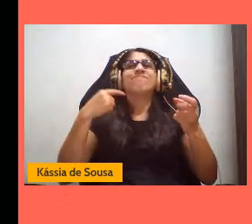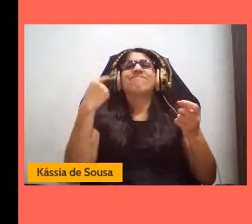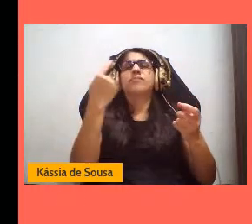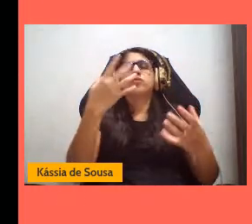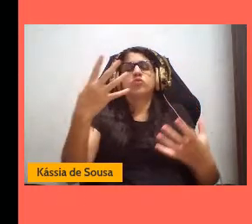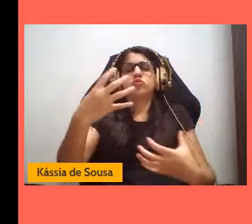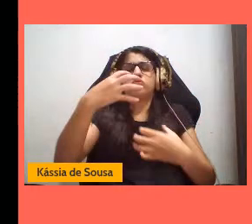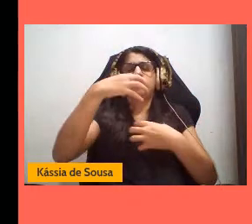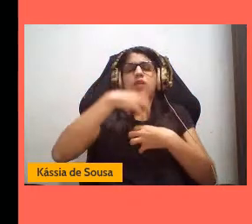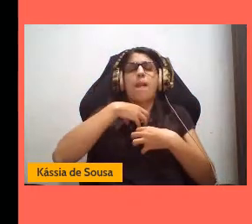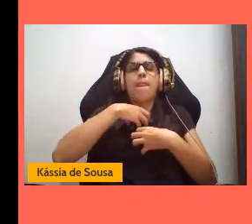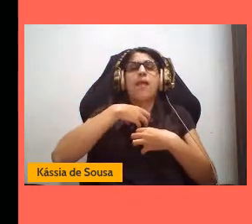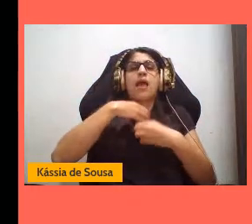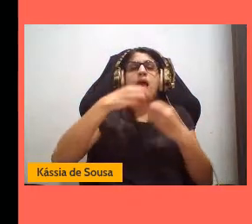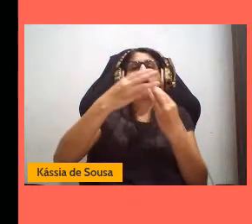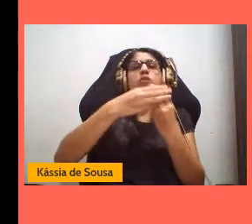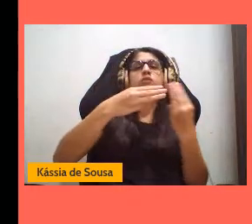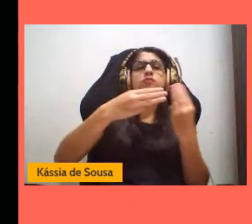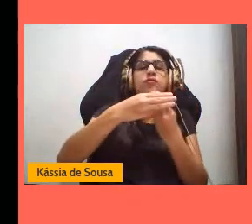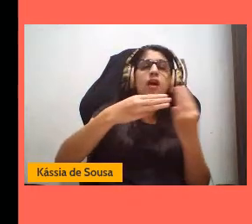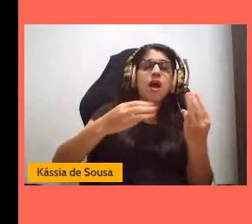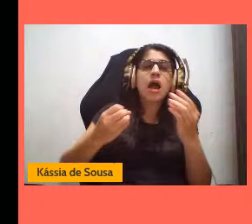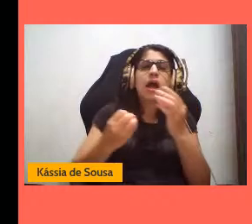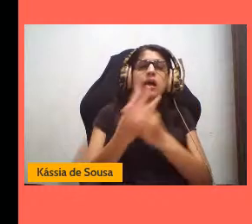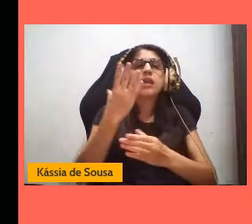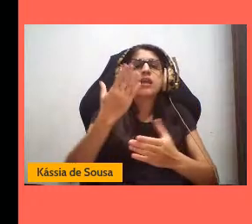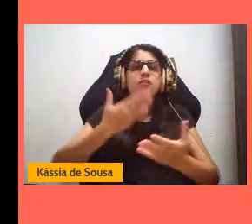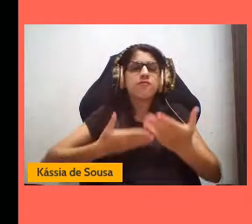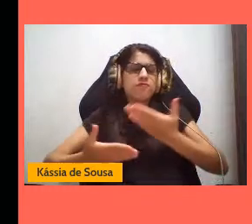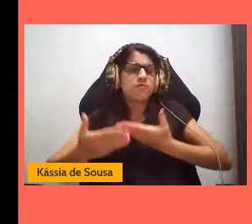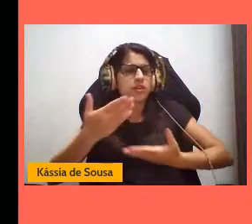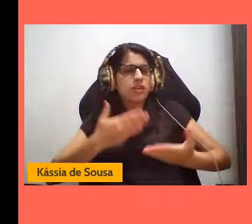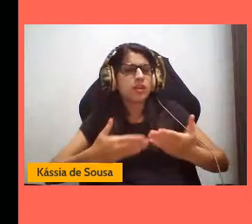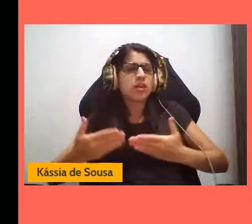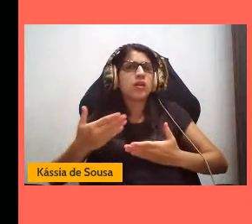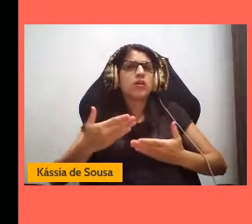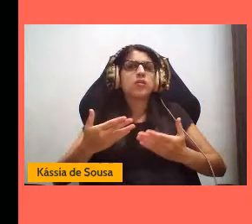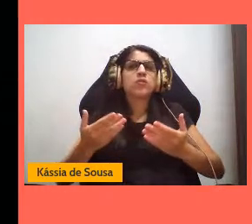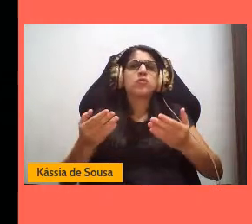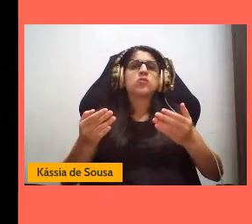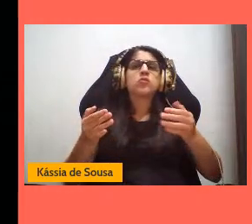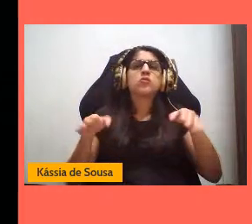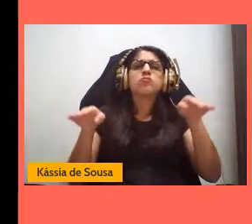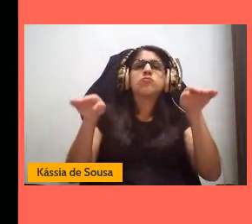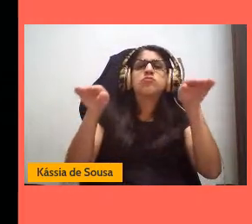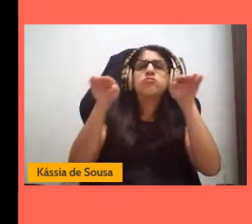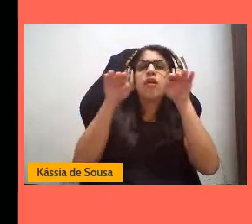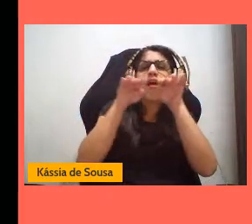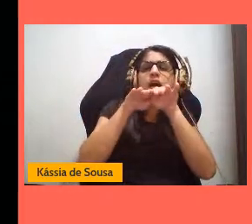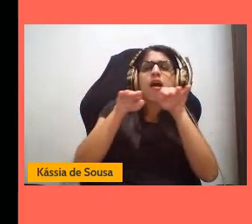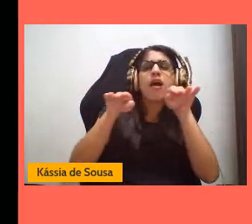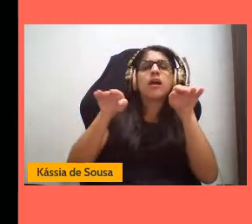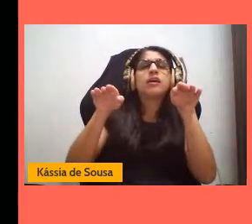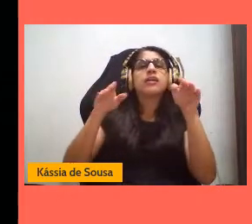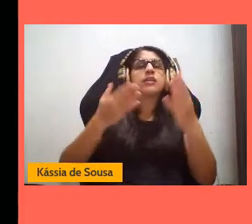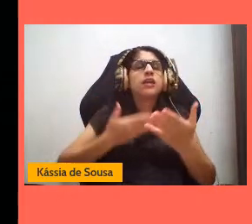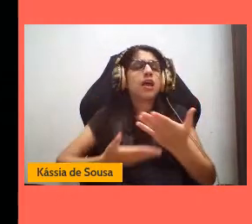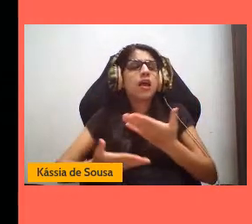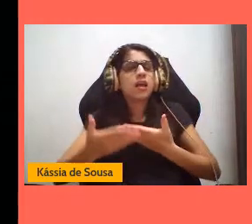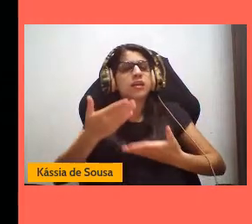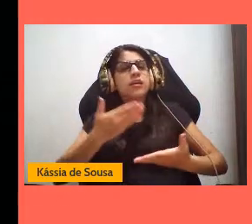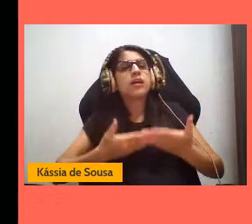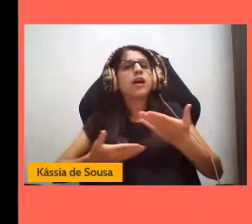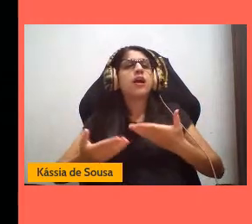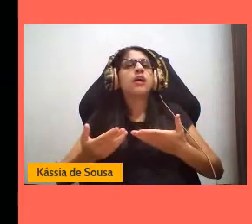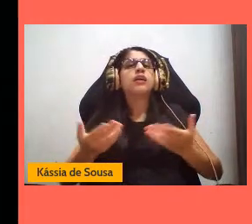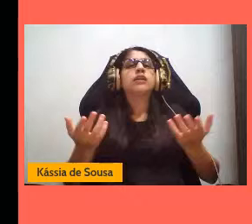universidade está criando vínculo, pontes, se engajando nesses processos maiores